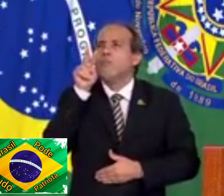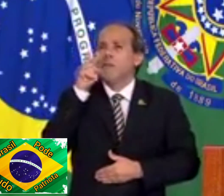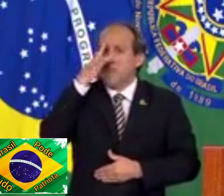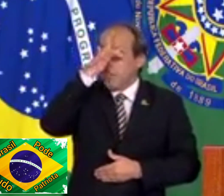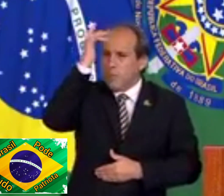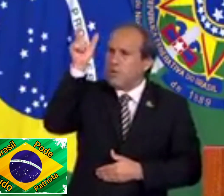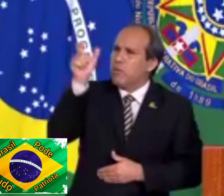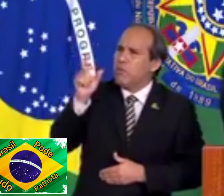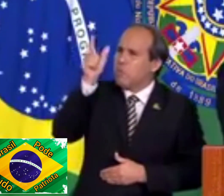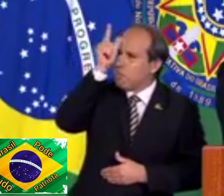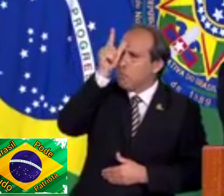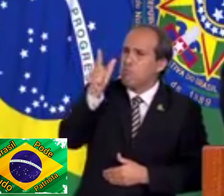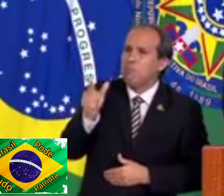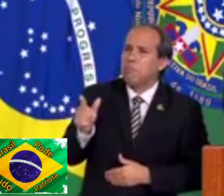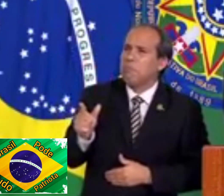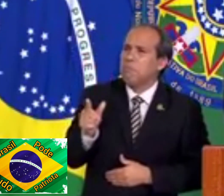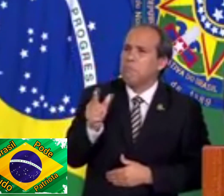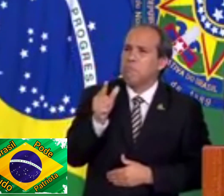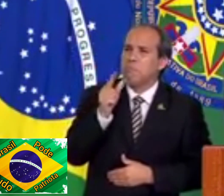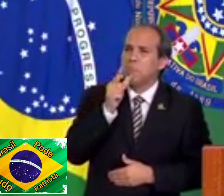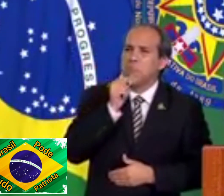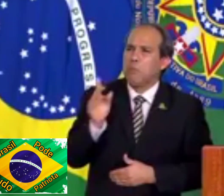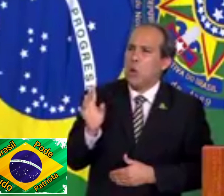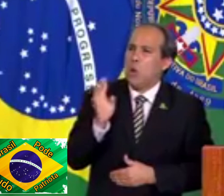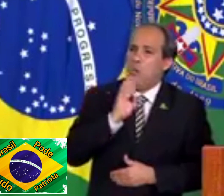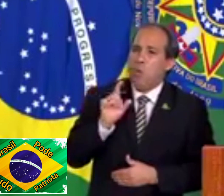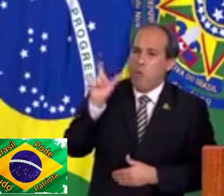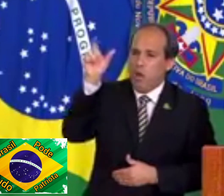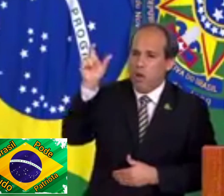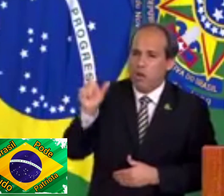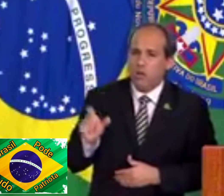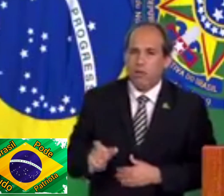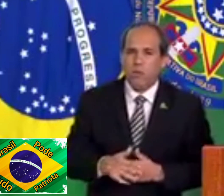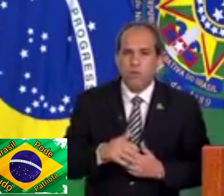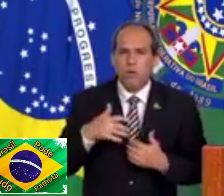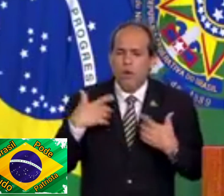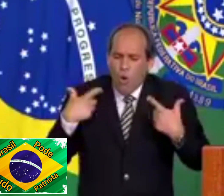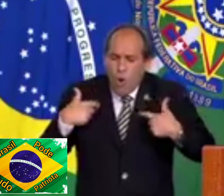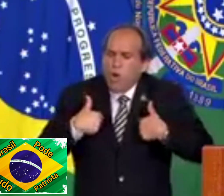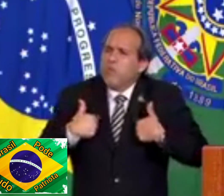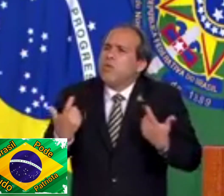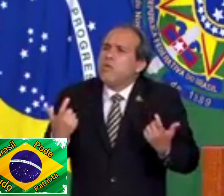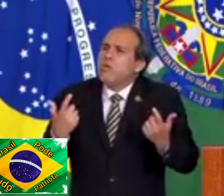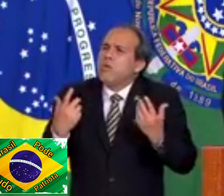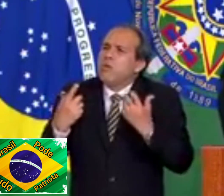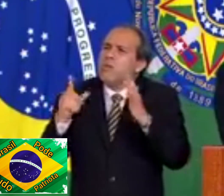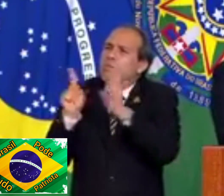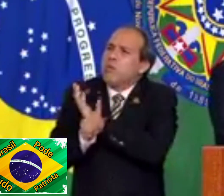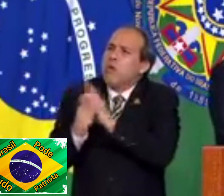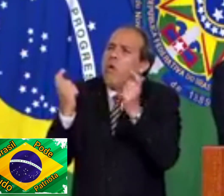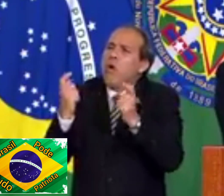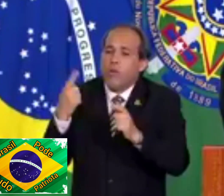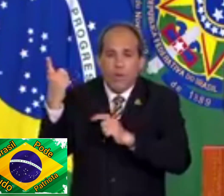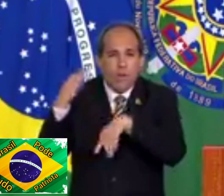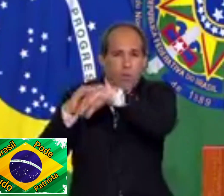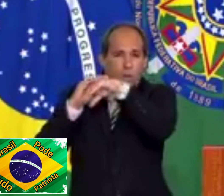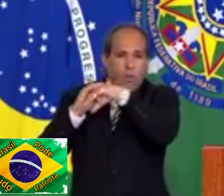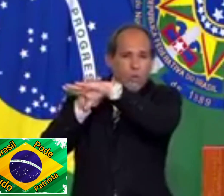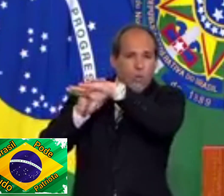menor ideia quem era. Eu não sabia onde estava. E ela conversava comigo